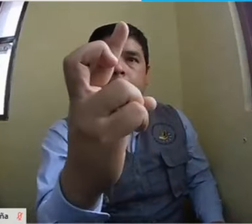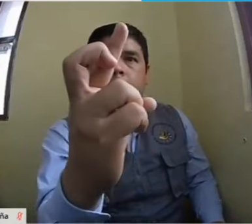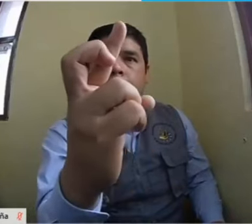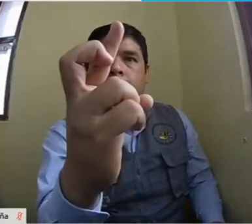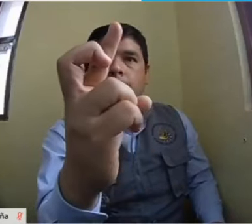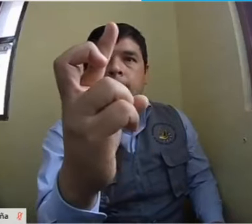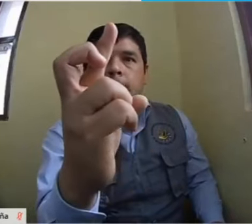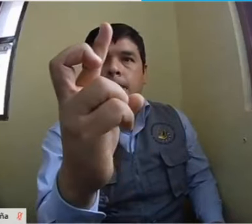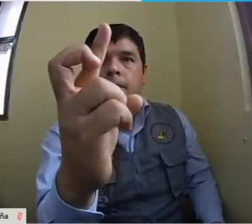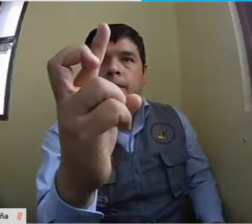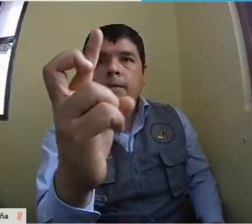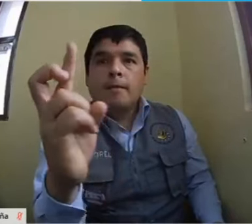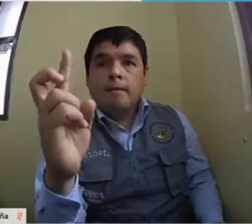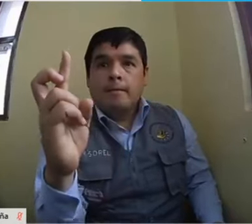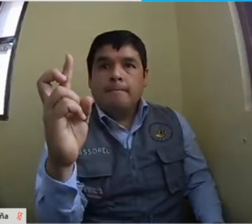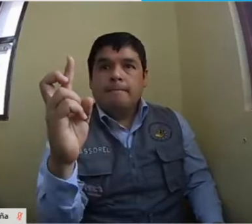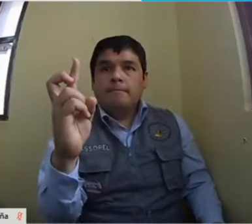Y para abajo.